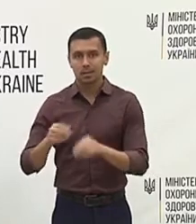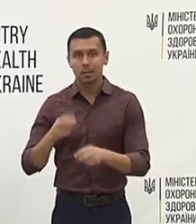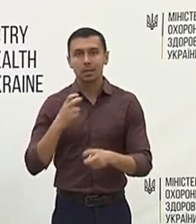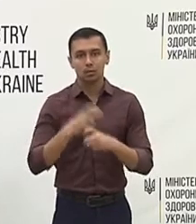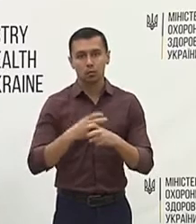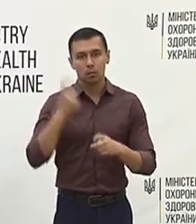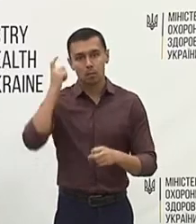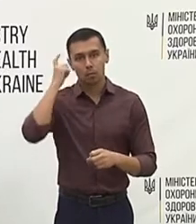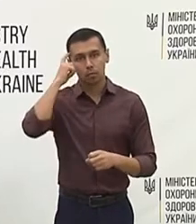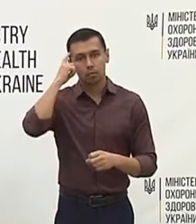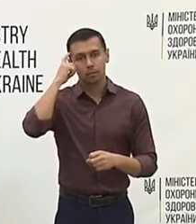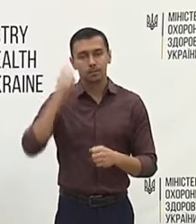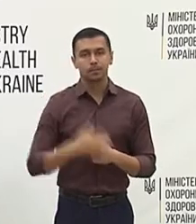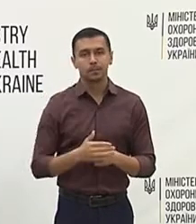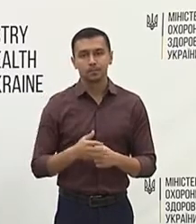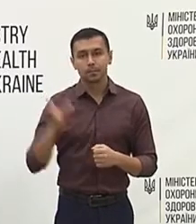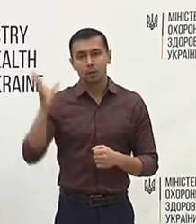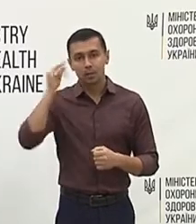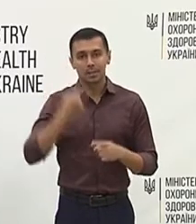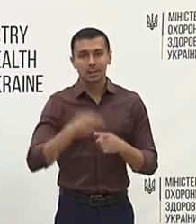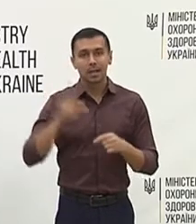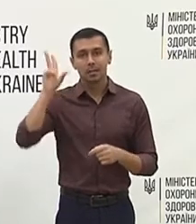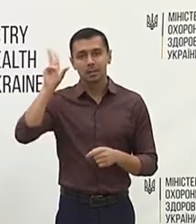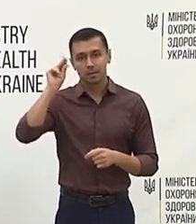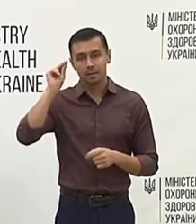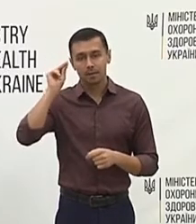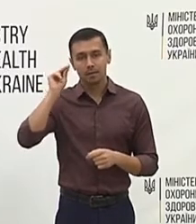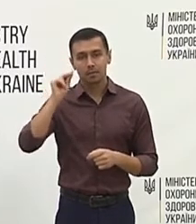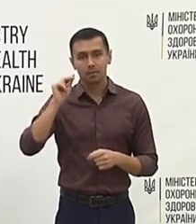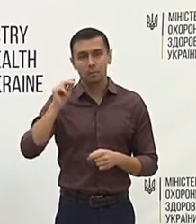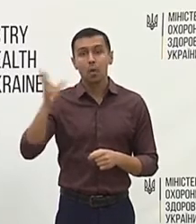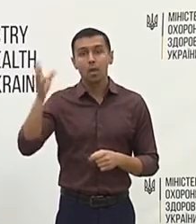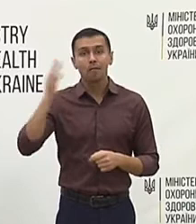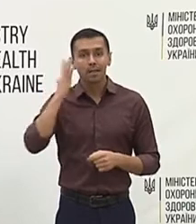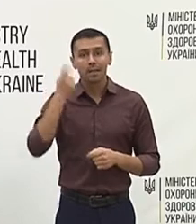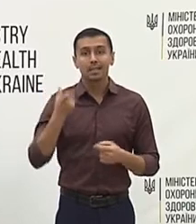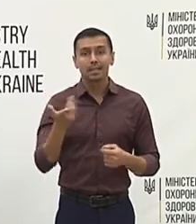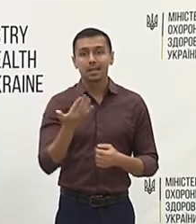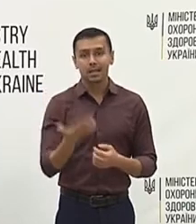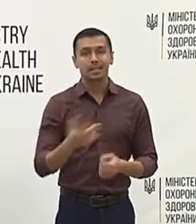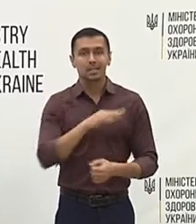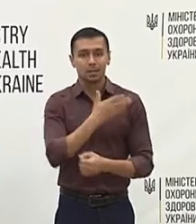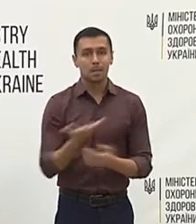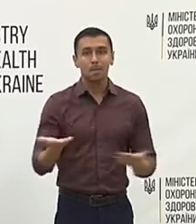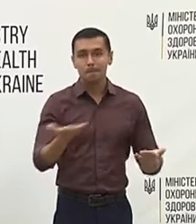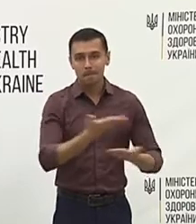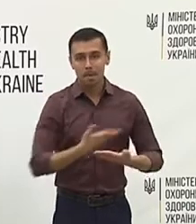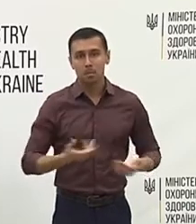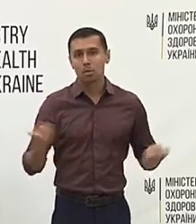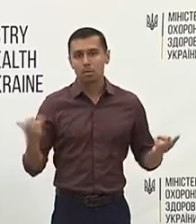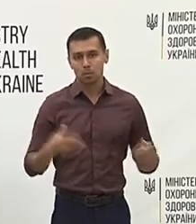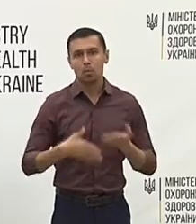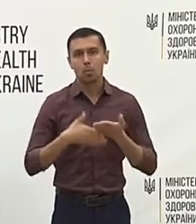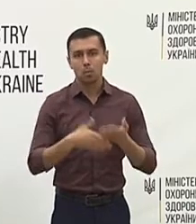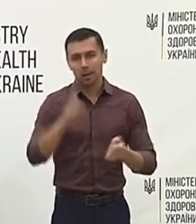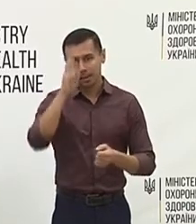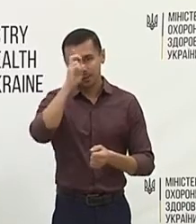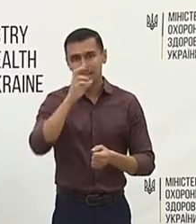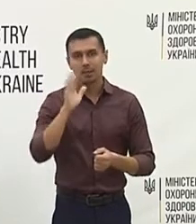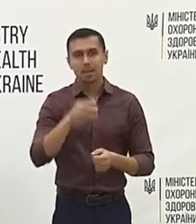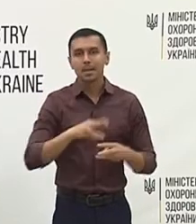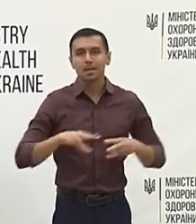кісткового мозку. Виходячи з цих цифр, уявіть, наскільки сильно ми потребуємо допомоги держави